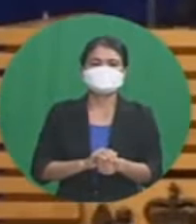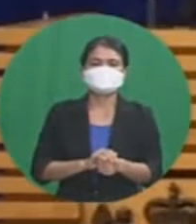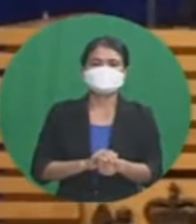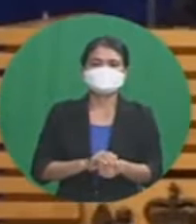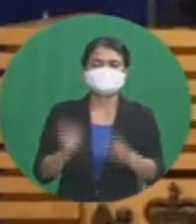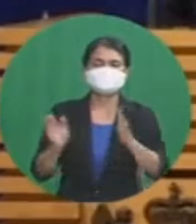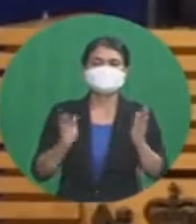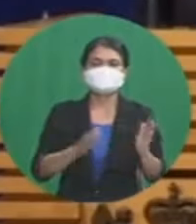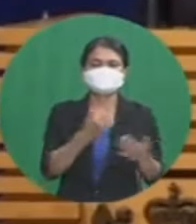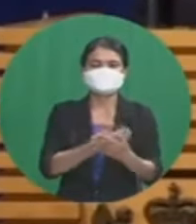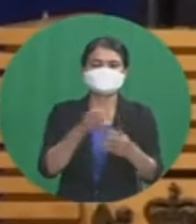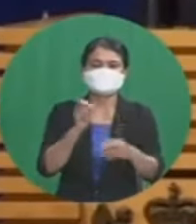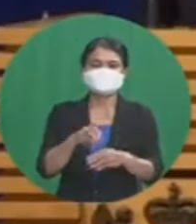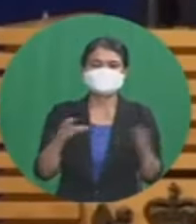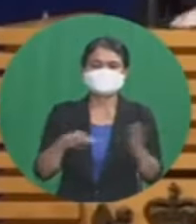ផែនការថ្មីនេះគឺតម្រូវឲ្យក្រុមគ្រូពេទ្យឲ្យសការីគិលុបថយការក្នុងសហគមន៍និងក្រុមការងារថែទាំសុខភាពជាច្រើនទៀតចបាក់សាងឲ្យបានគ្រប់ដួសនៅត្រឹមខេត្តធ្នូខាងមុខនេះដោយឡែកក្រុមគ្រូបង្រៀននិងបុក